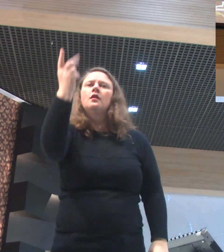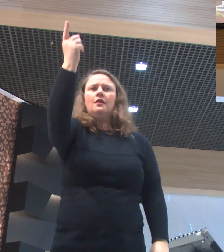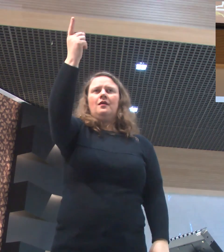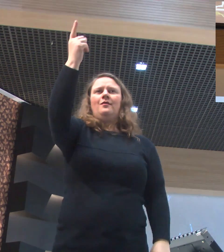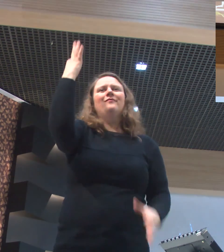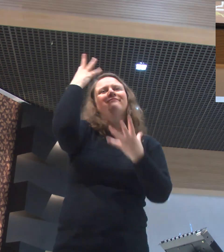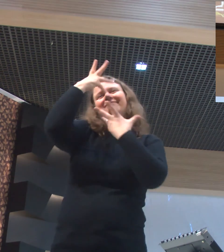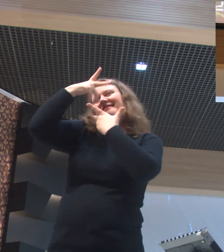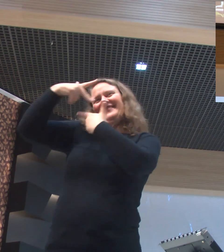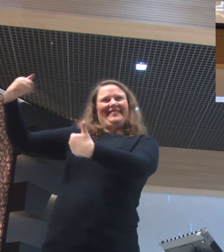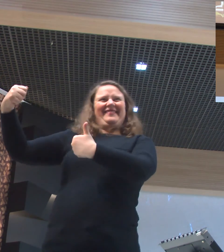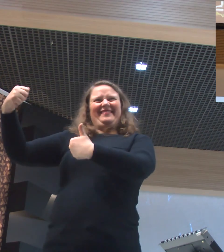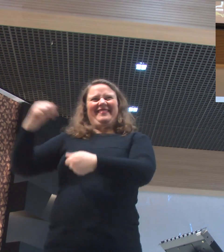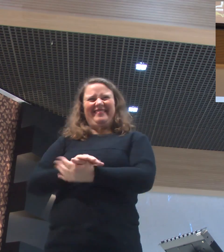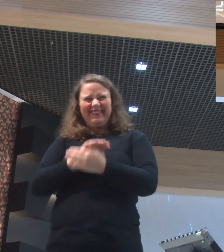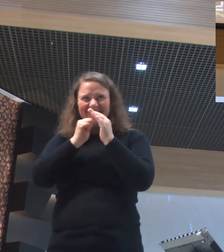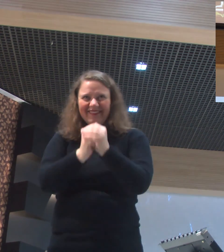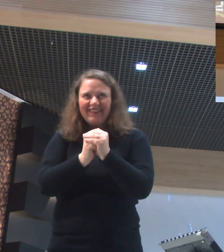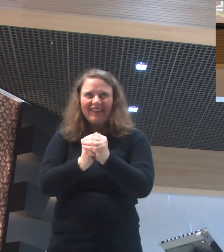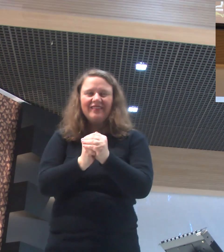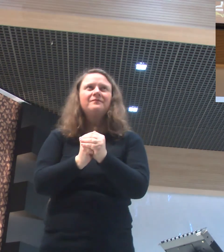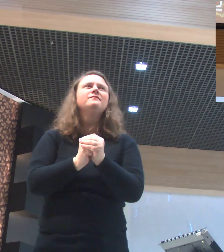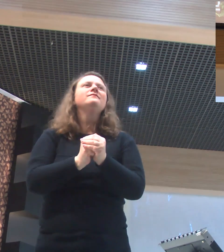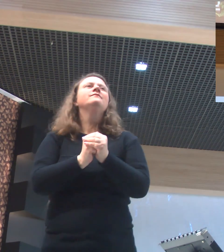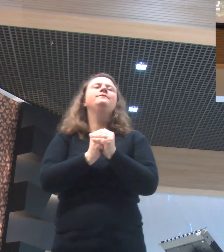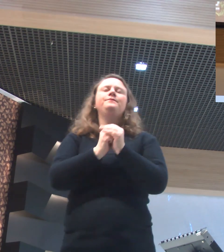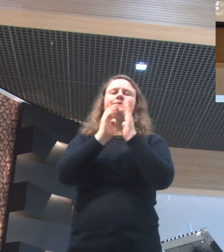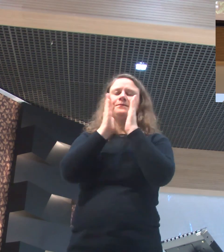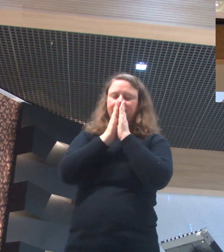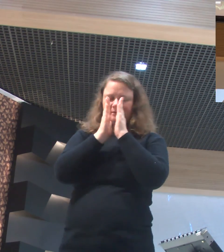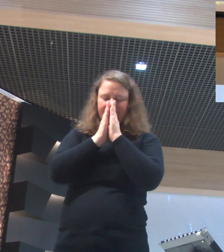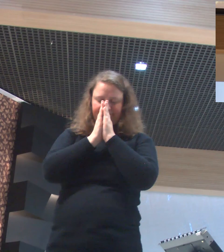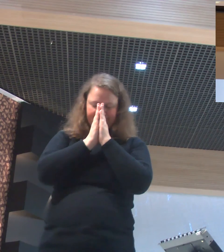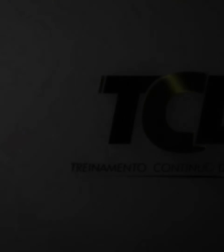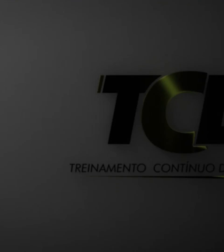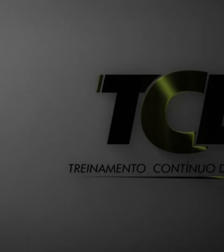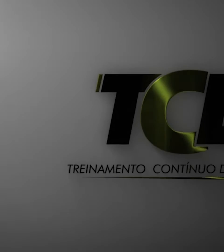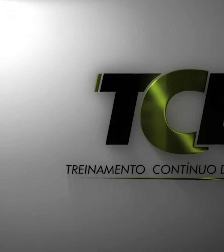é lindo demais? Não é bom demais? Amém. Baixa a cabeça, fecha os olhos.